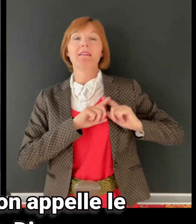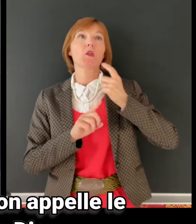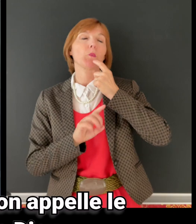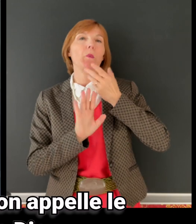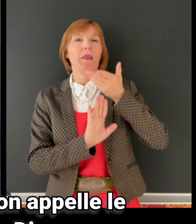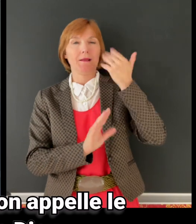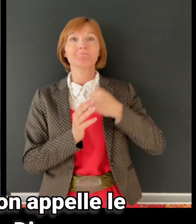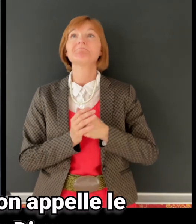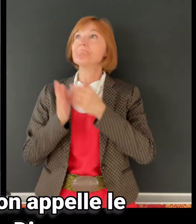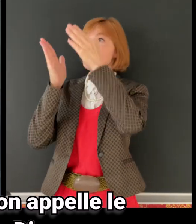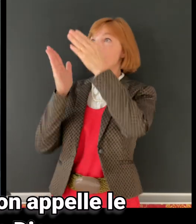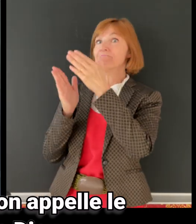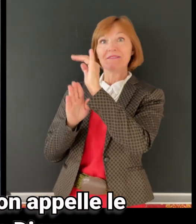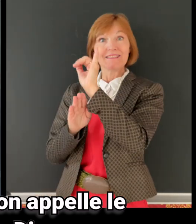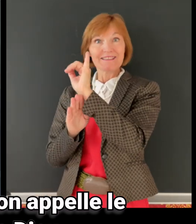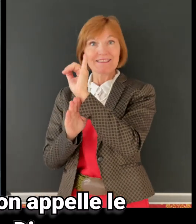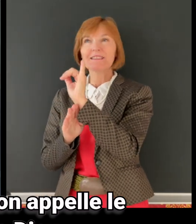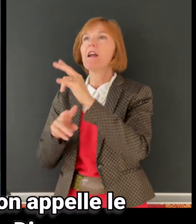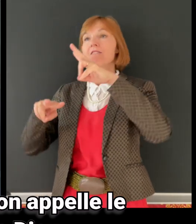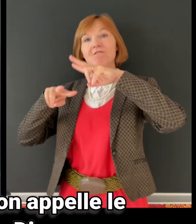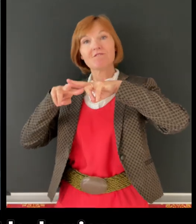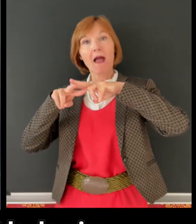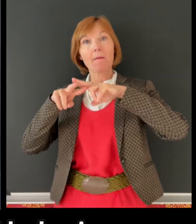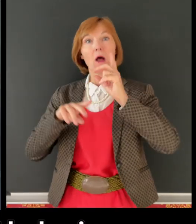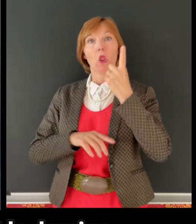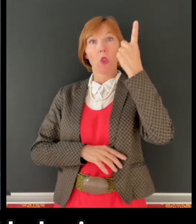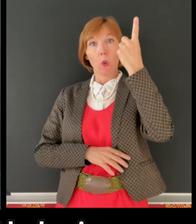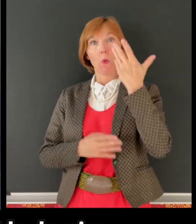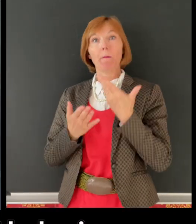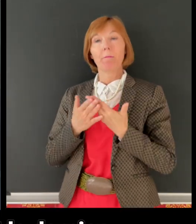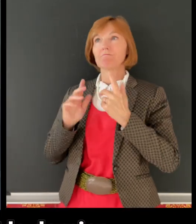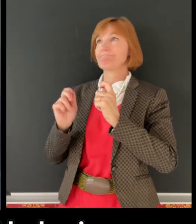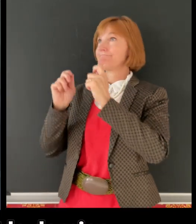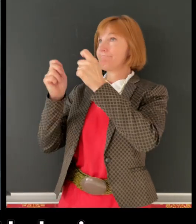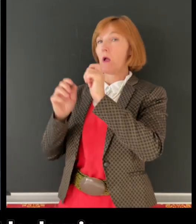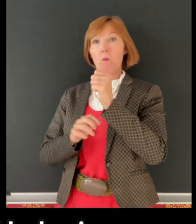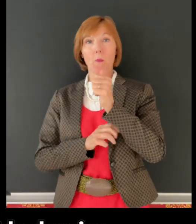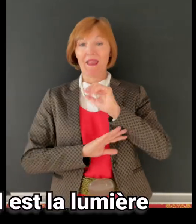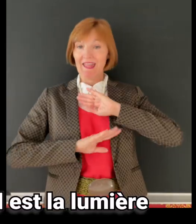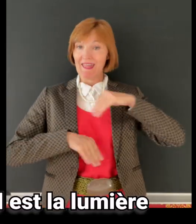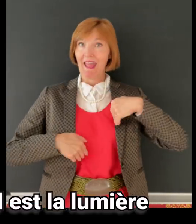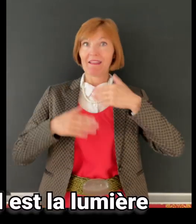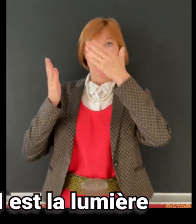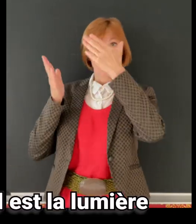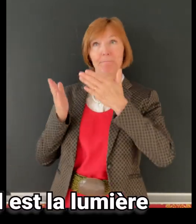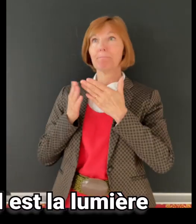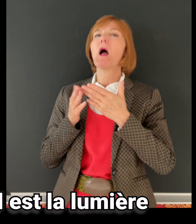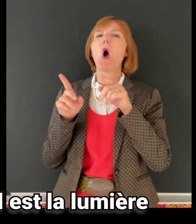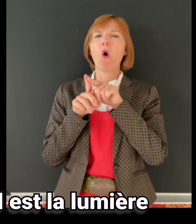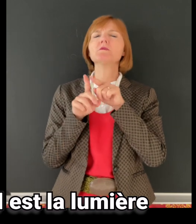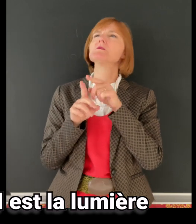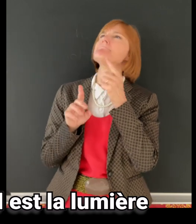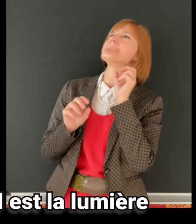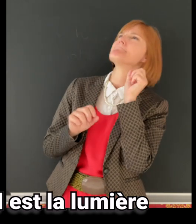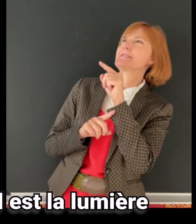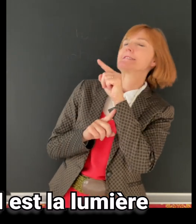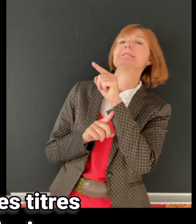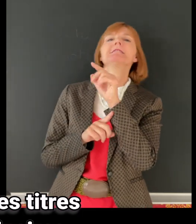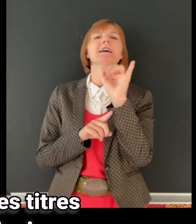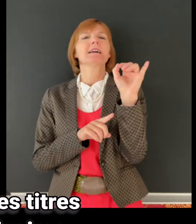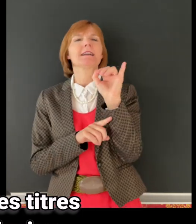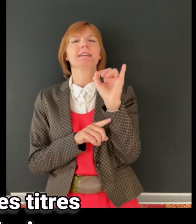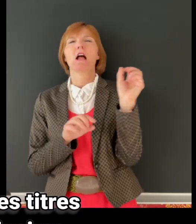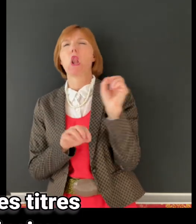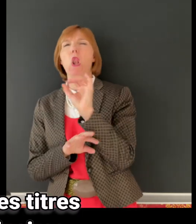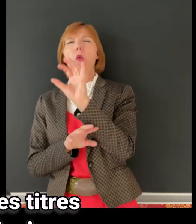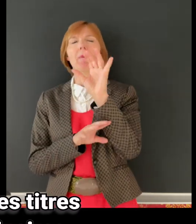Il est celui qu'on appelle le Verbe de Dieu, le premier et le dernier. On dit de lui qu'il est la lumière du